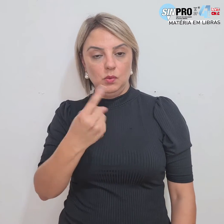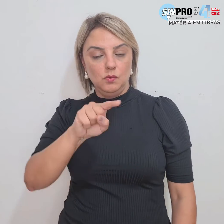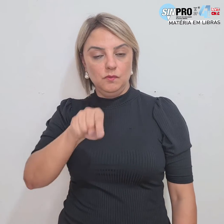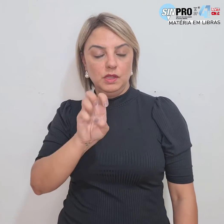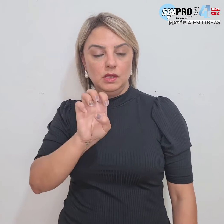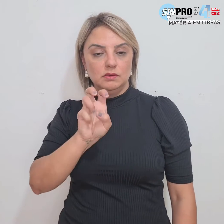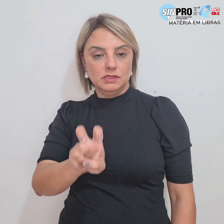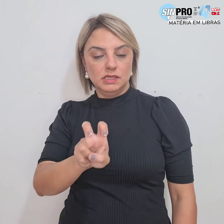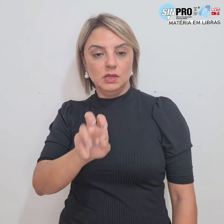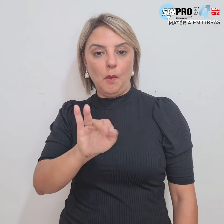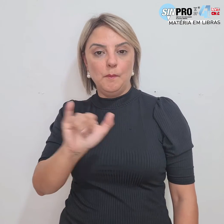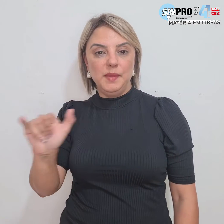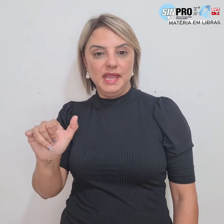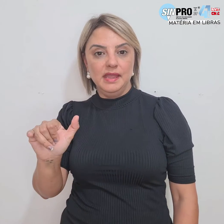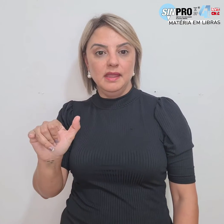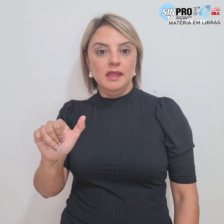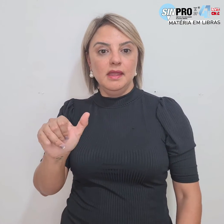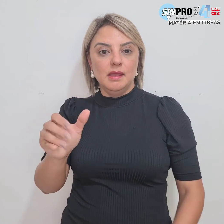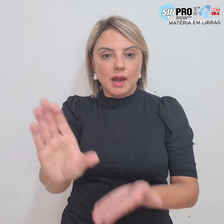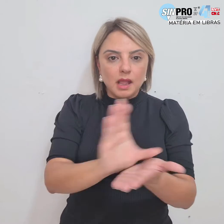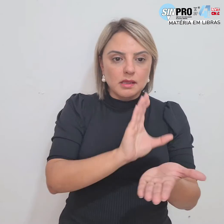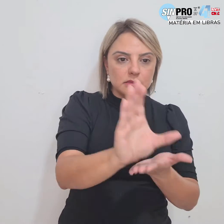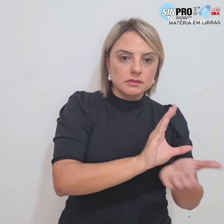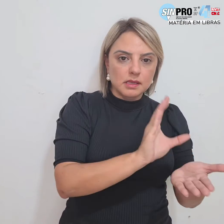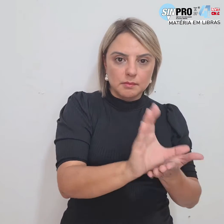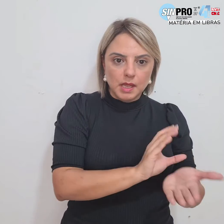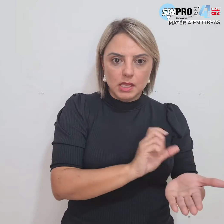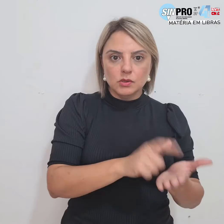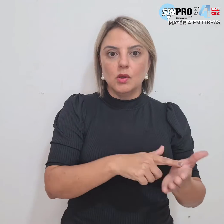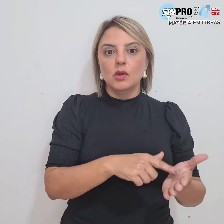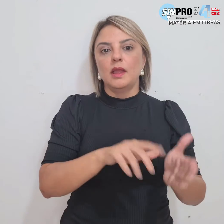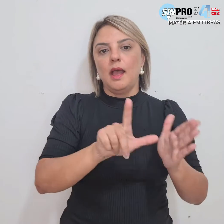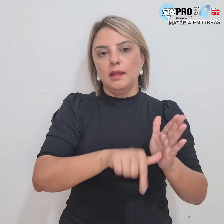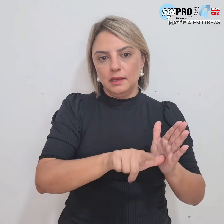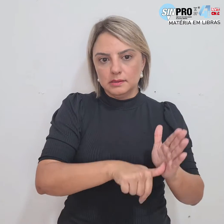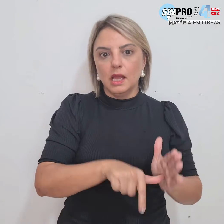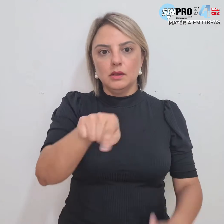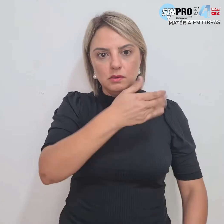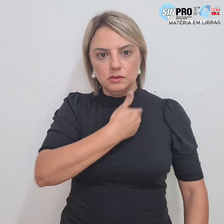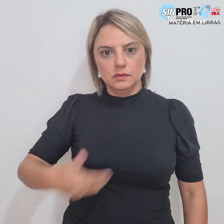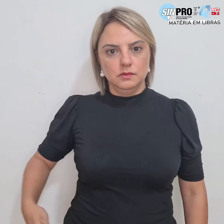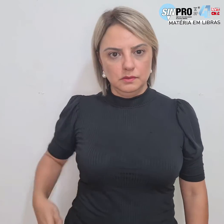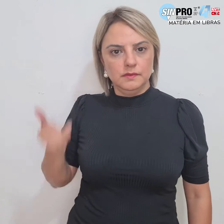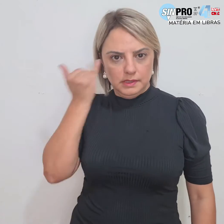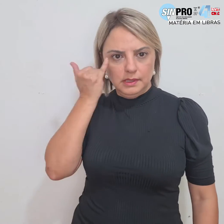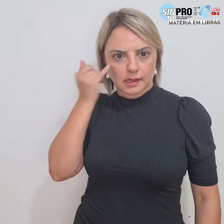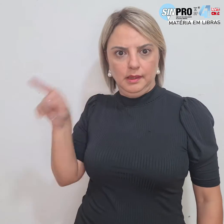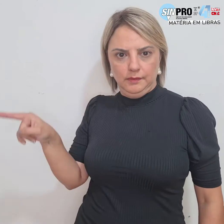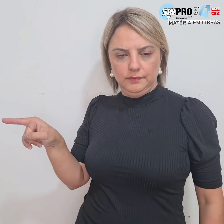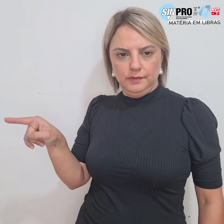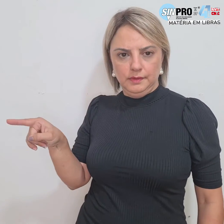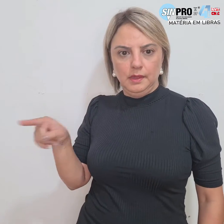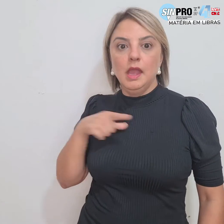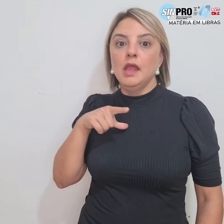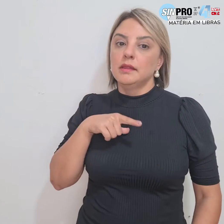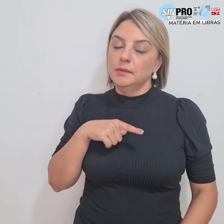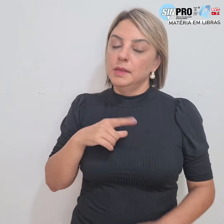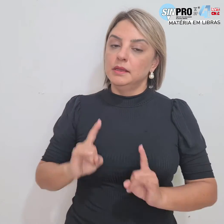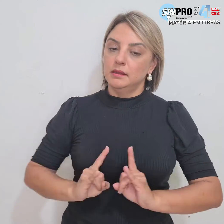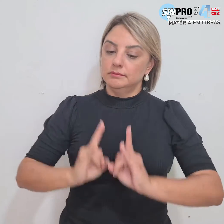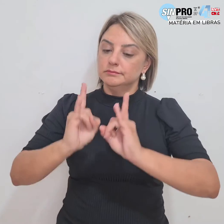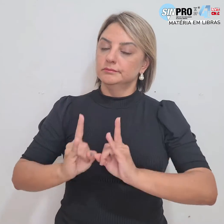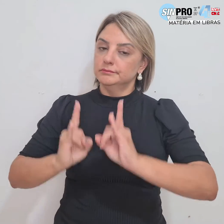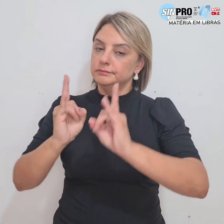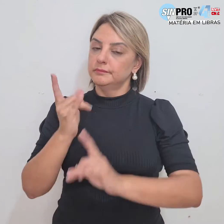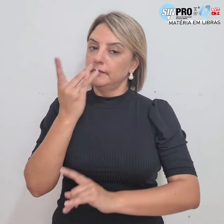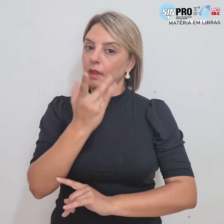a SEB tem R 1,5 bilhão a receber de contas em atraso, incluindo aí do GDF. Isso sem contar os imóveis